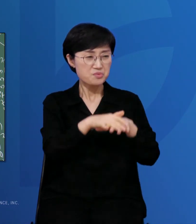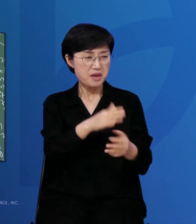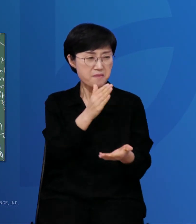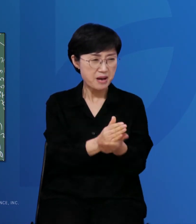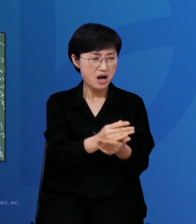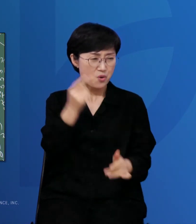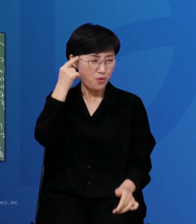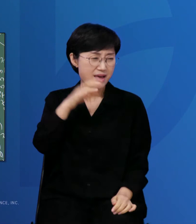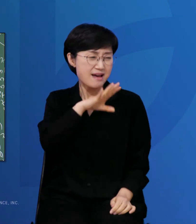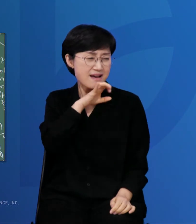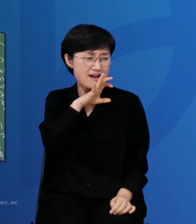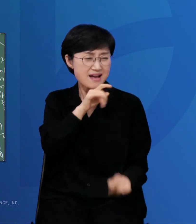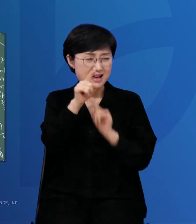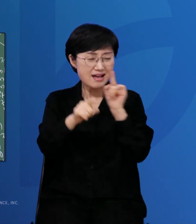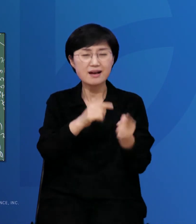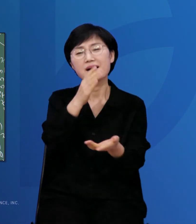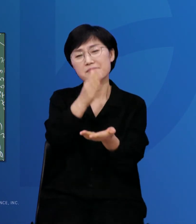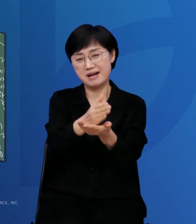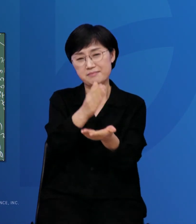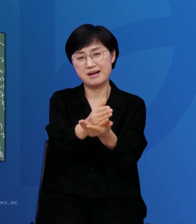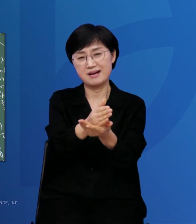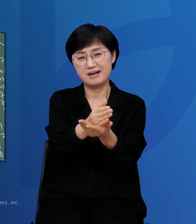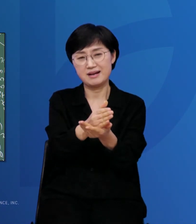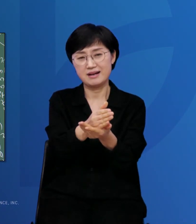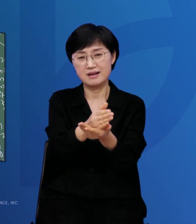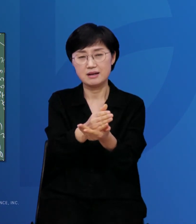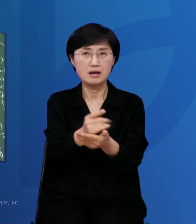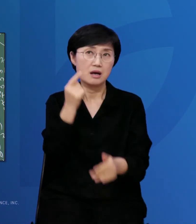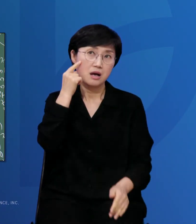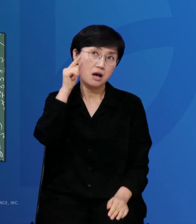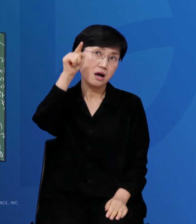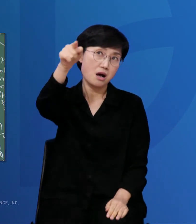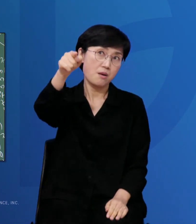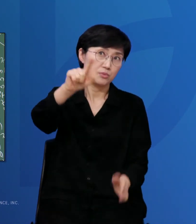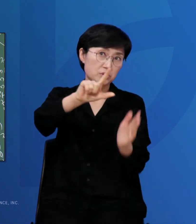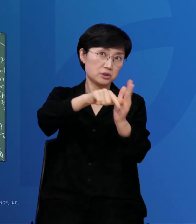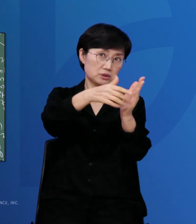시대가 아닙니다. 지금 앞으로 어떤 시대 올지 몰라요.